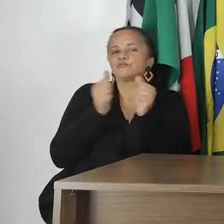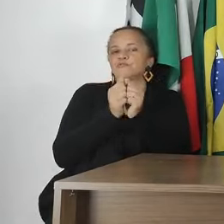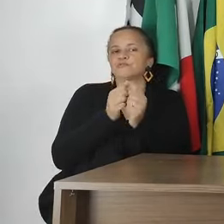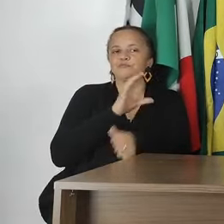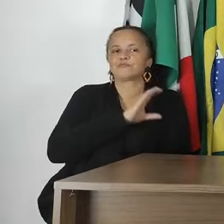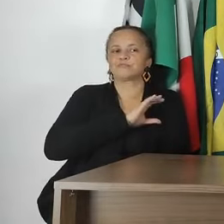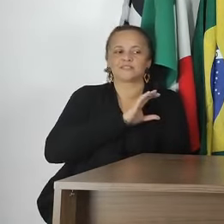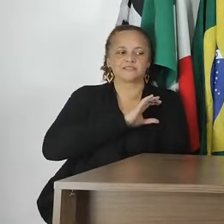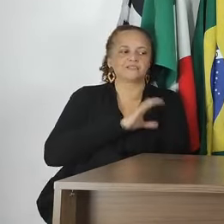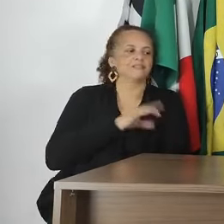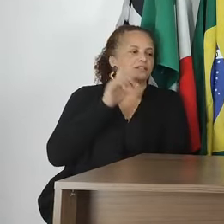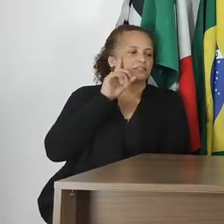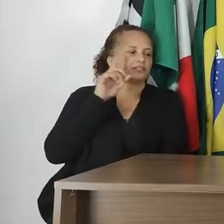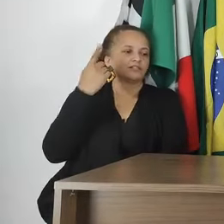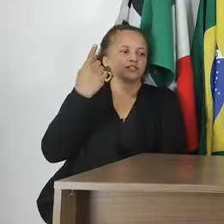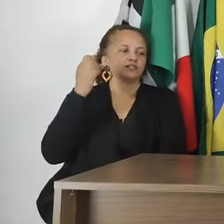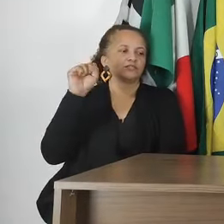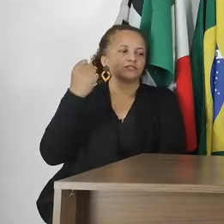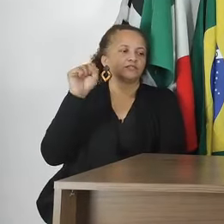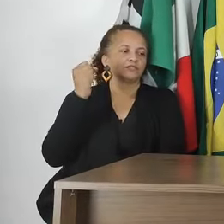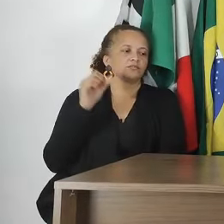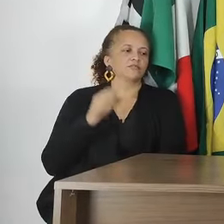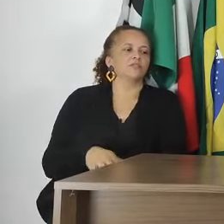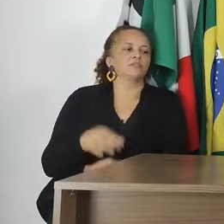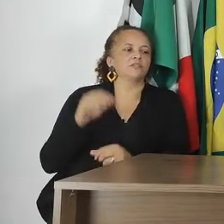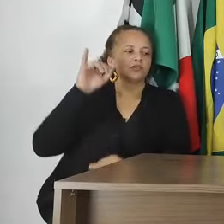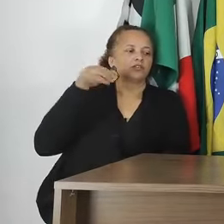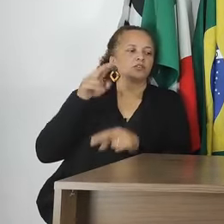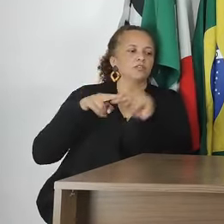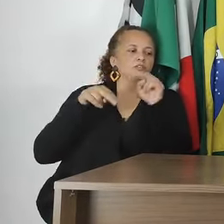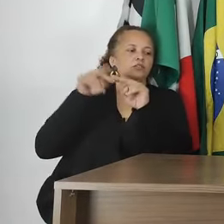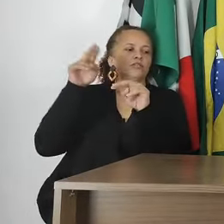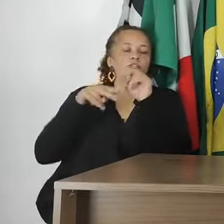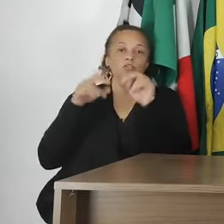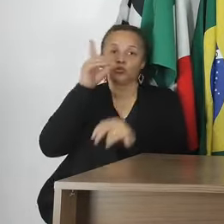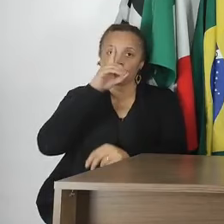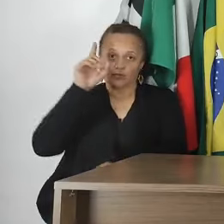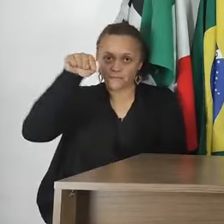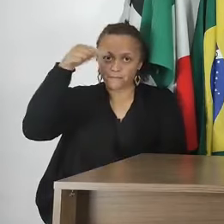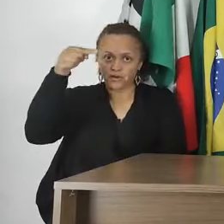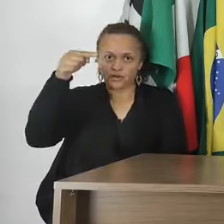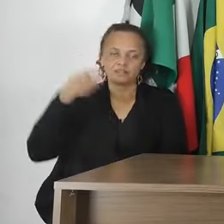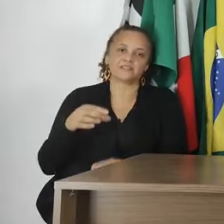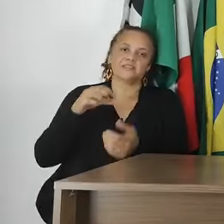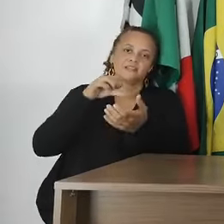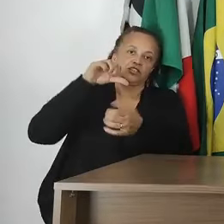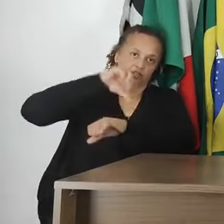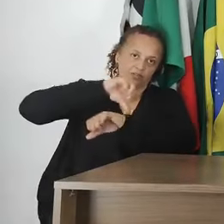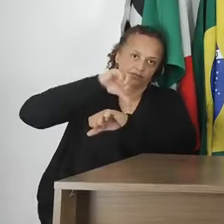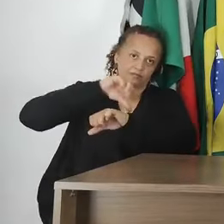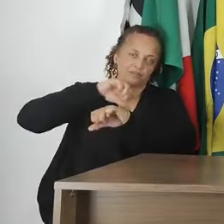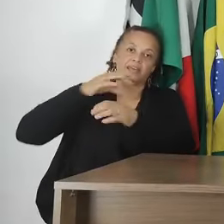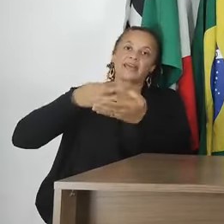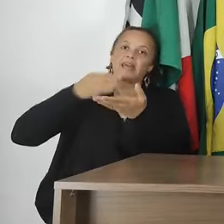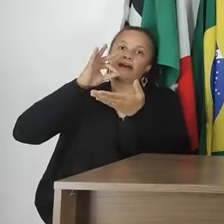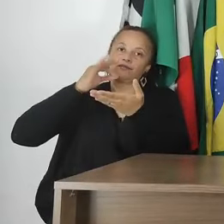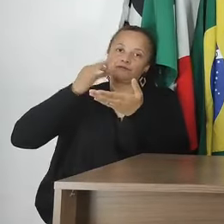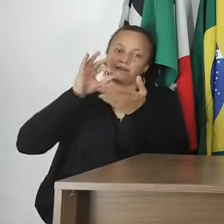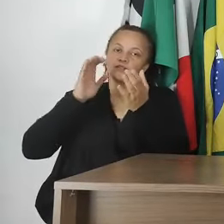Dia 18/6, domingo próximo, às 9 horas da manhã, Café com os Casais na